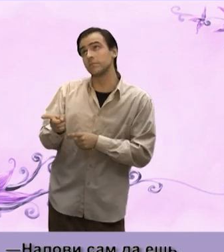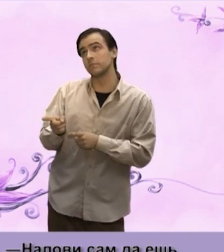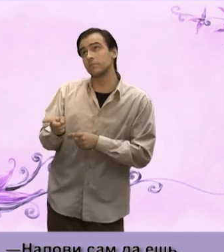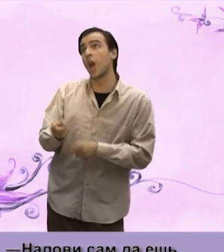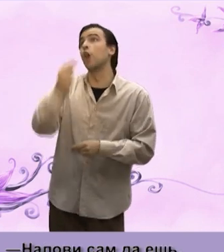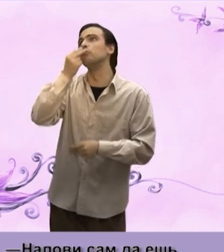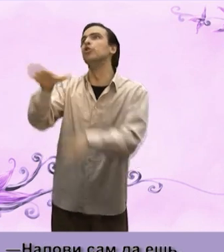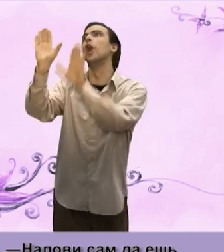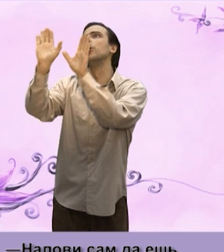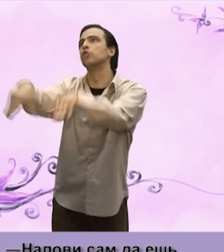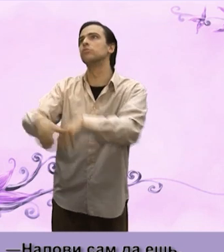«Налови сам и